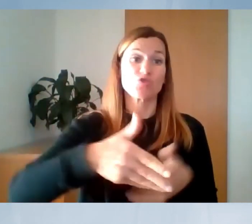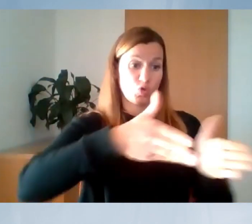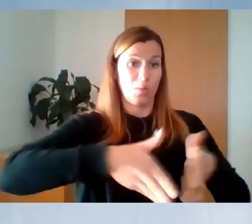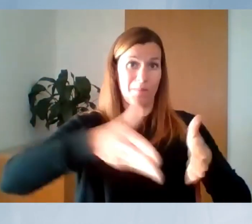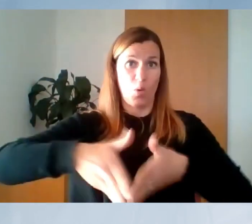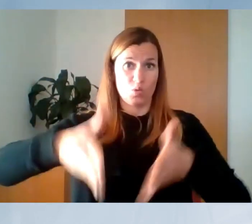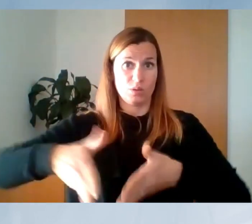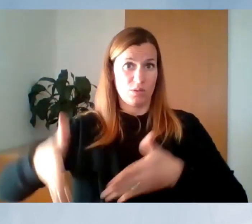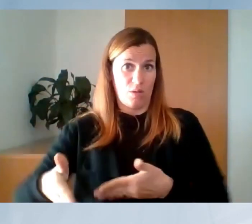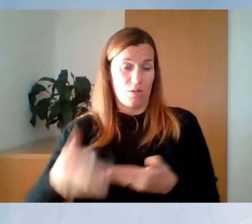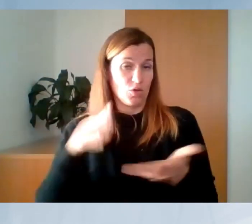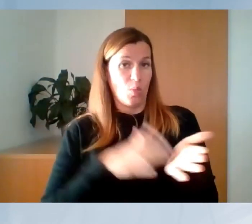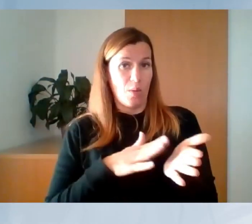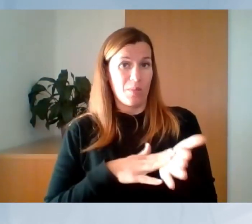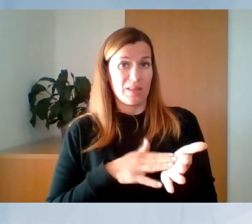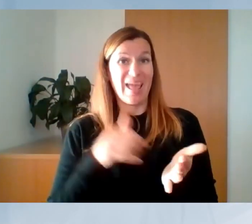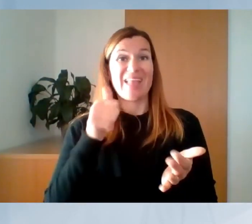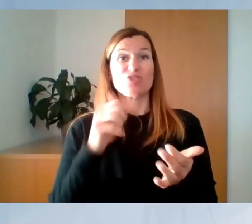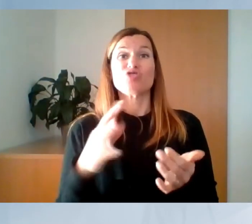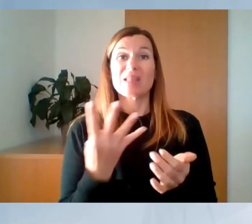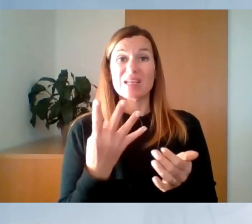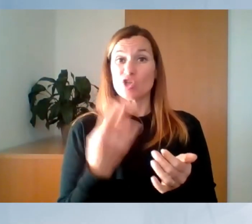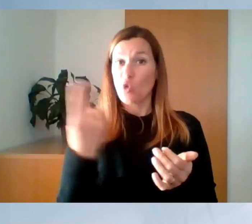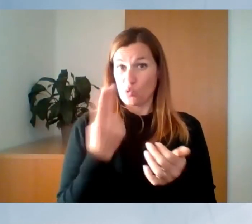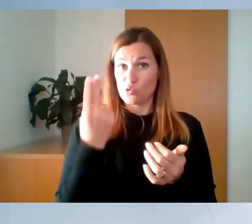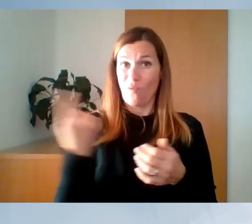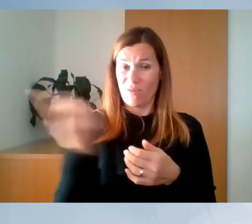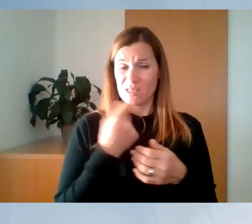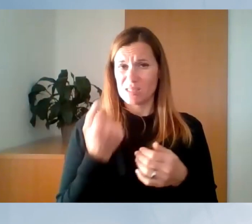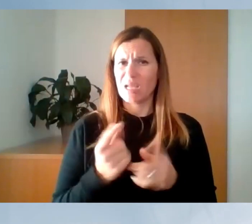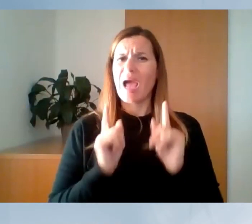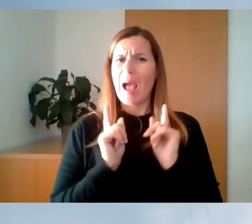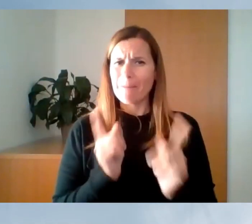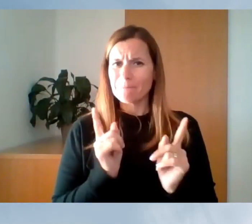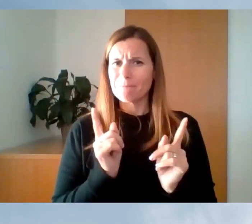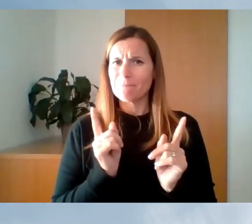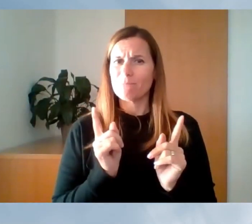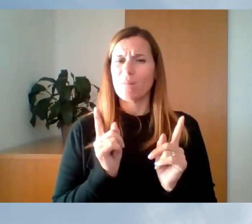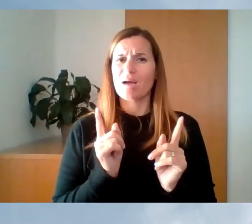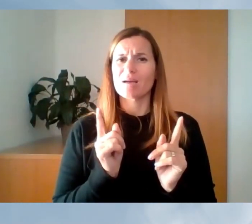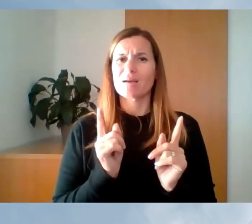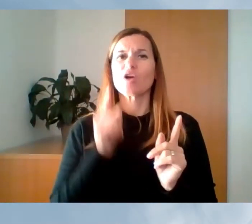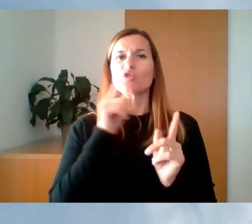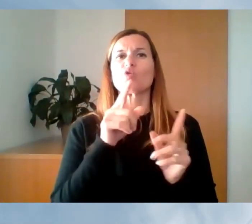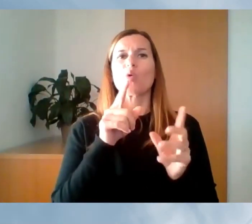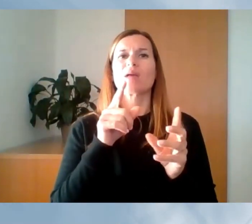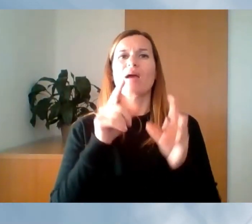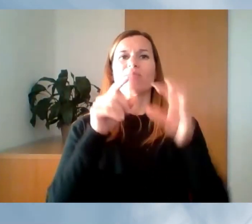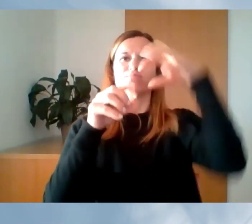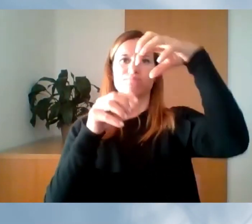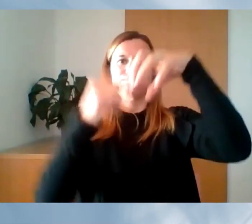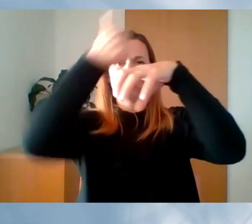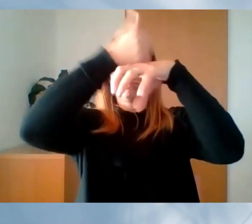5000 postelj. To pa pomeni četrtino slovenskih. Vendar so ti